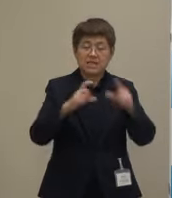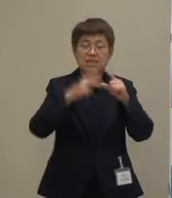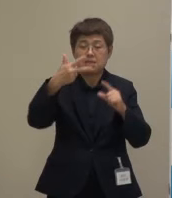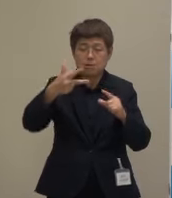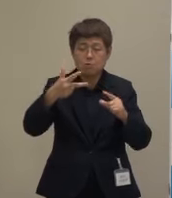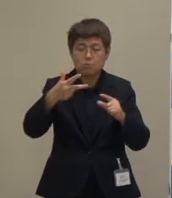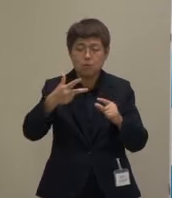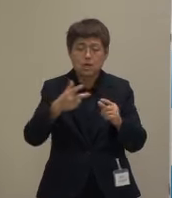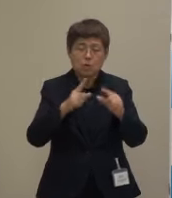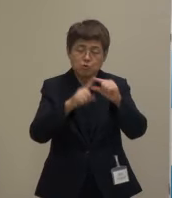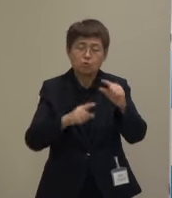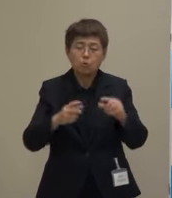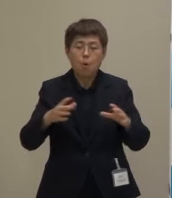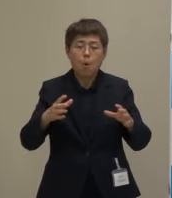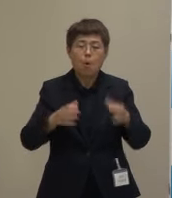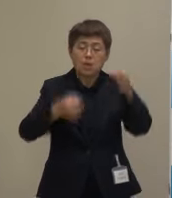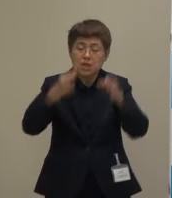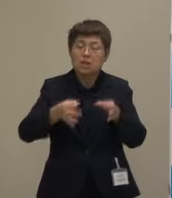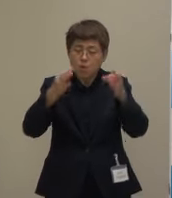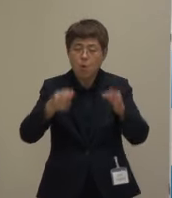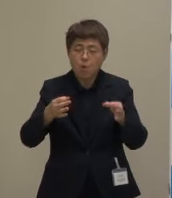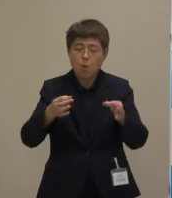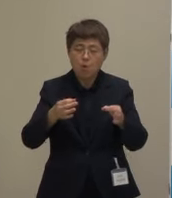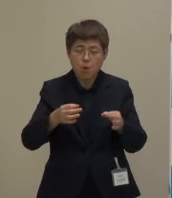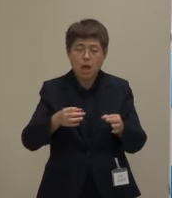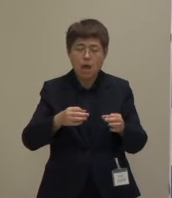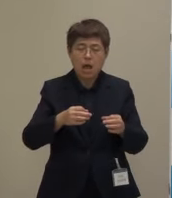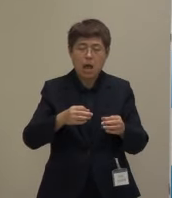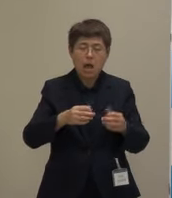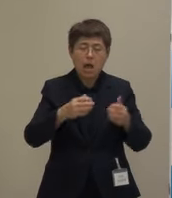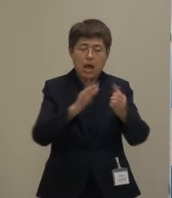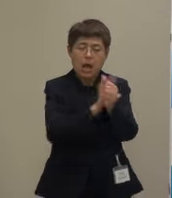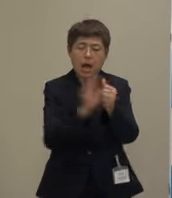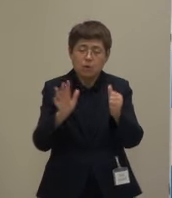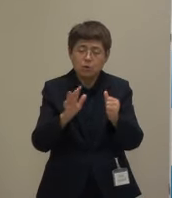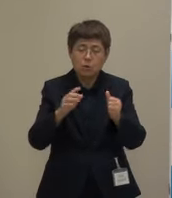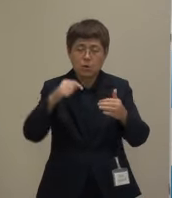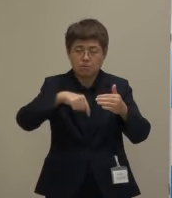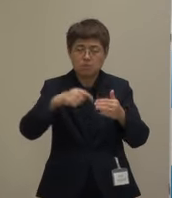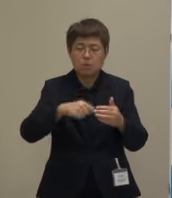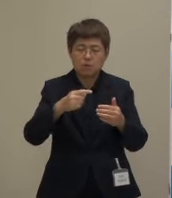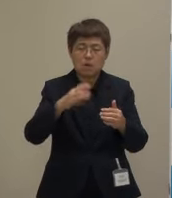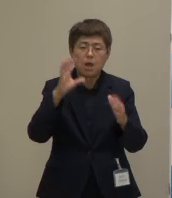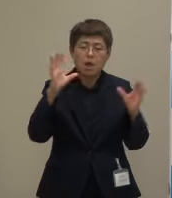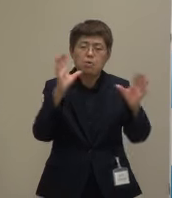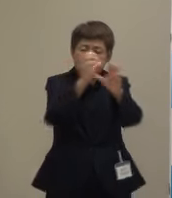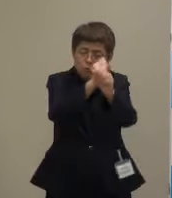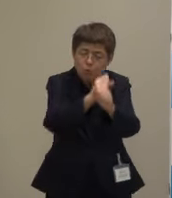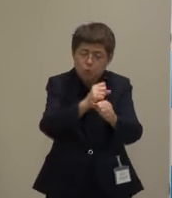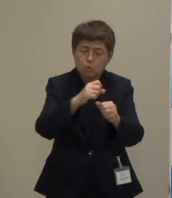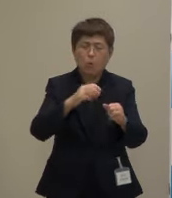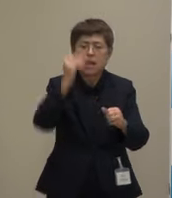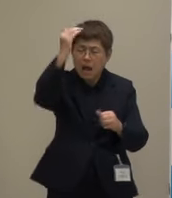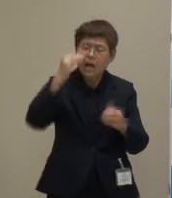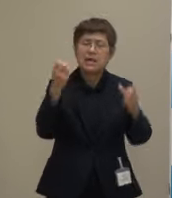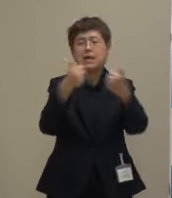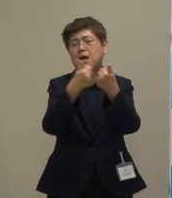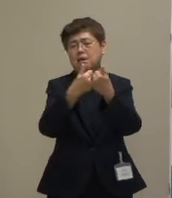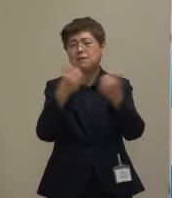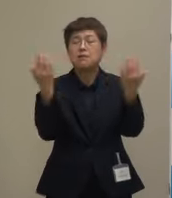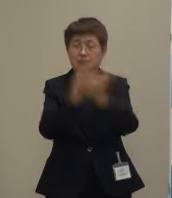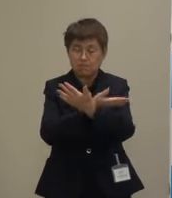G7 財務大臣中央銀行総裁会議は閣僚会議の中でも特に注目度の高い会議ということもありま